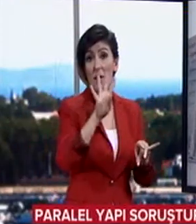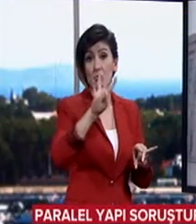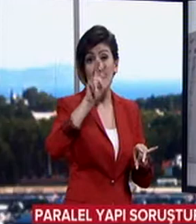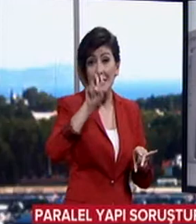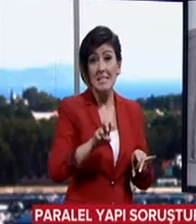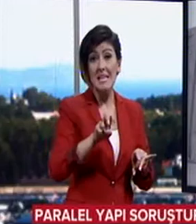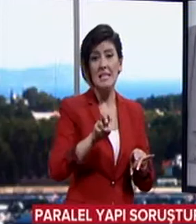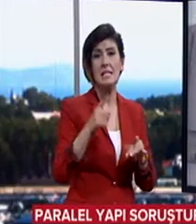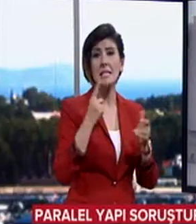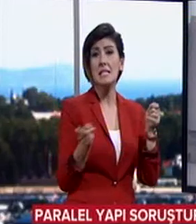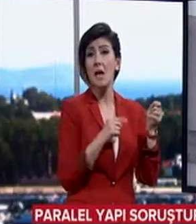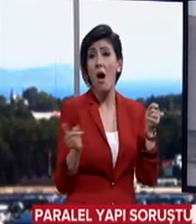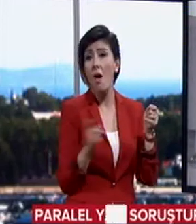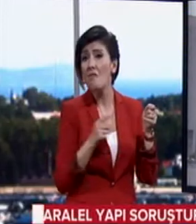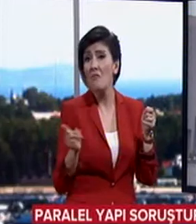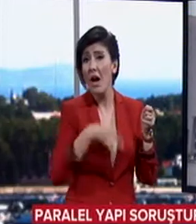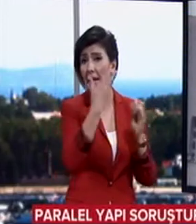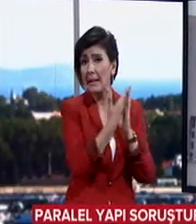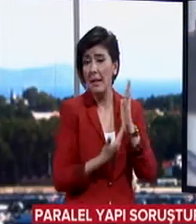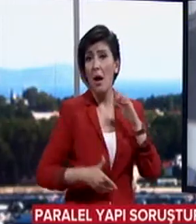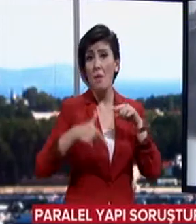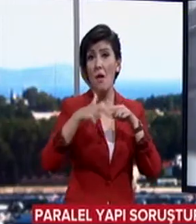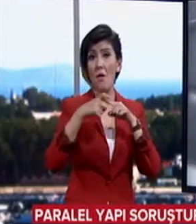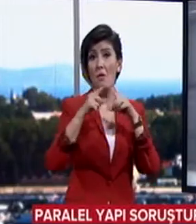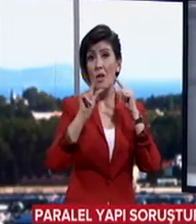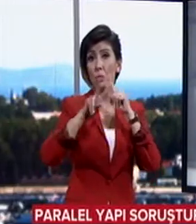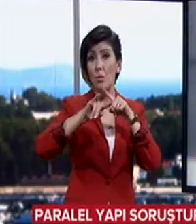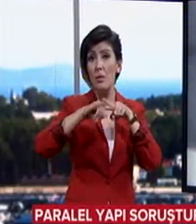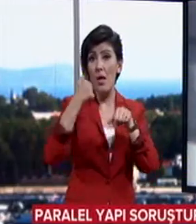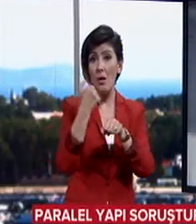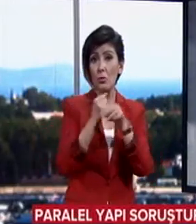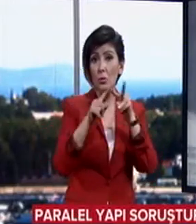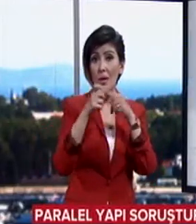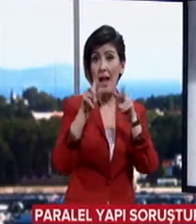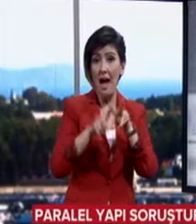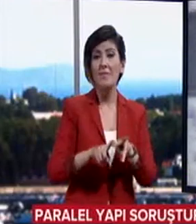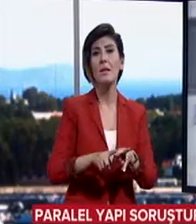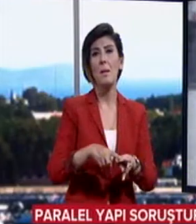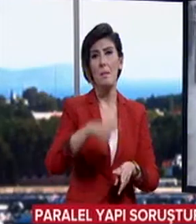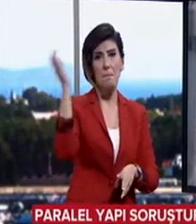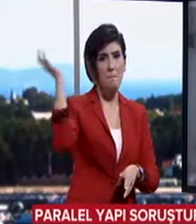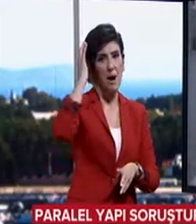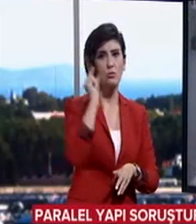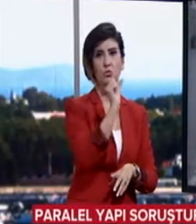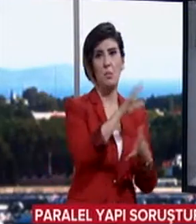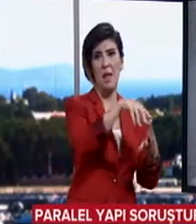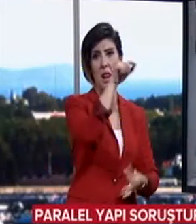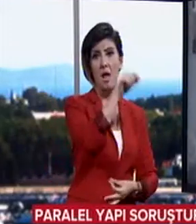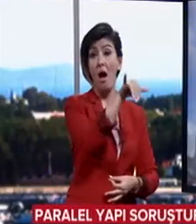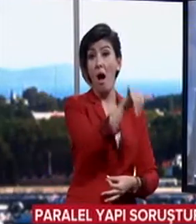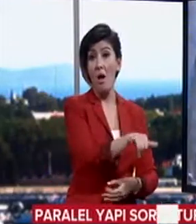hazırladığı 548 sayfalık iddianamede Fethullah Gülen baş şüpheli olarak yer alıyor ve